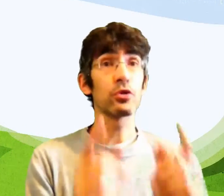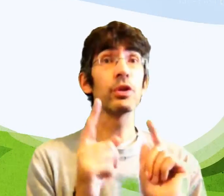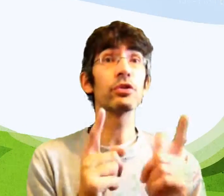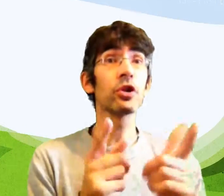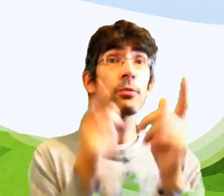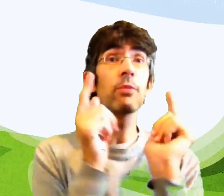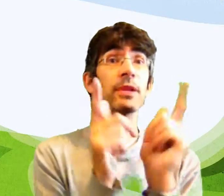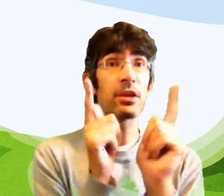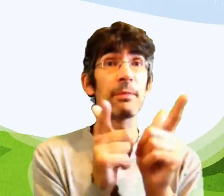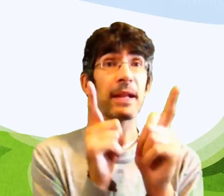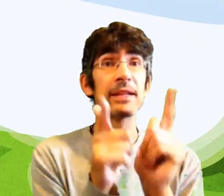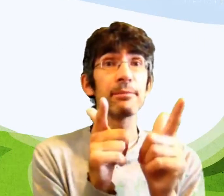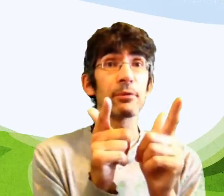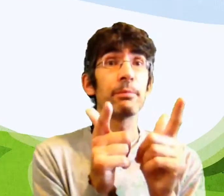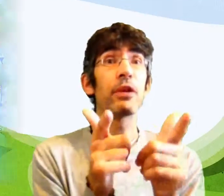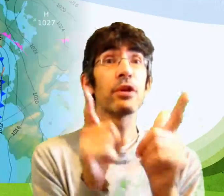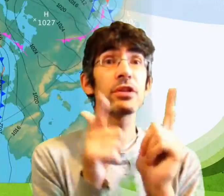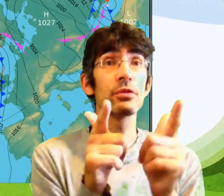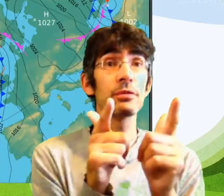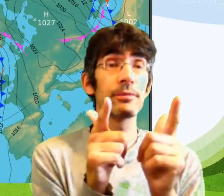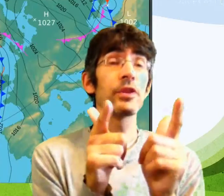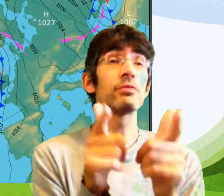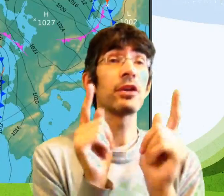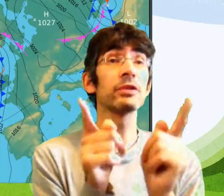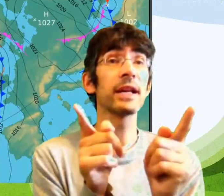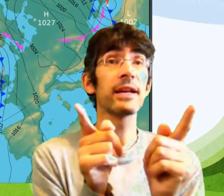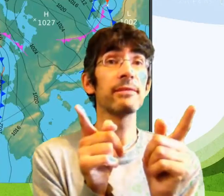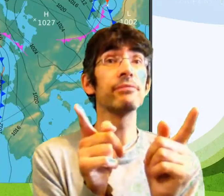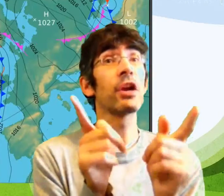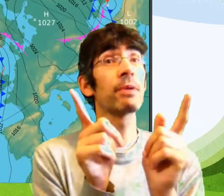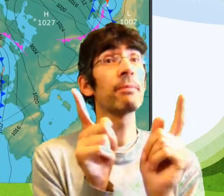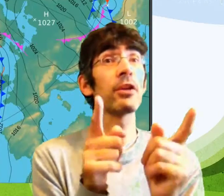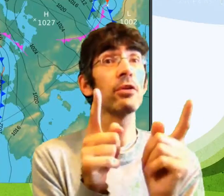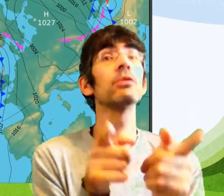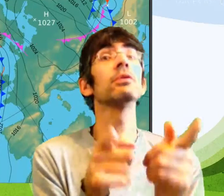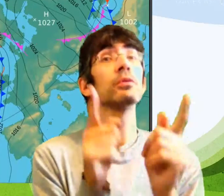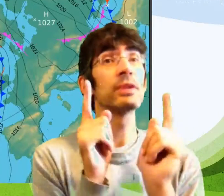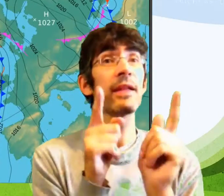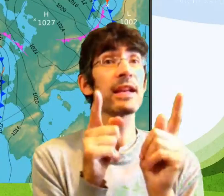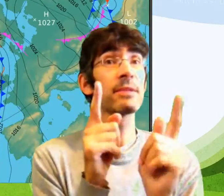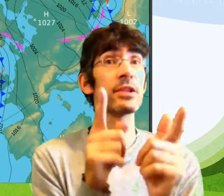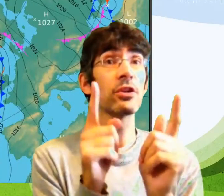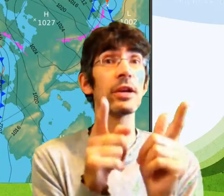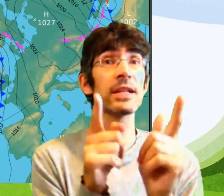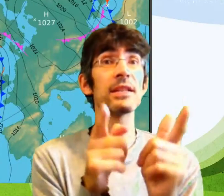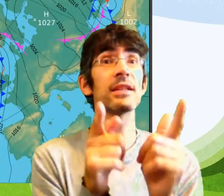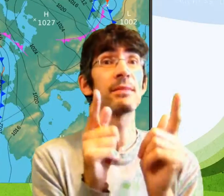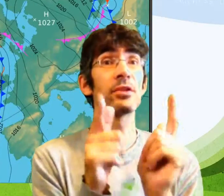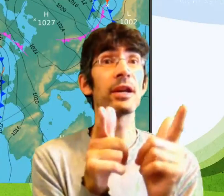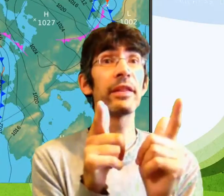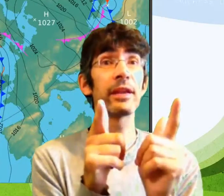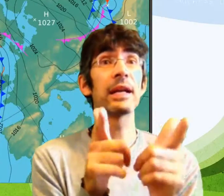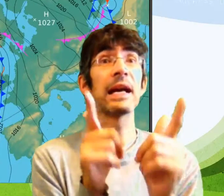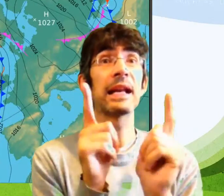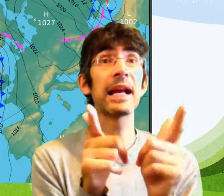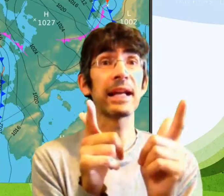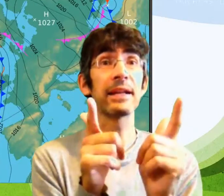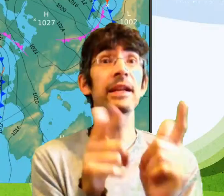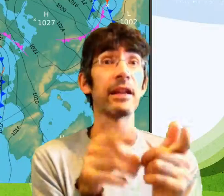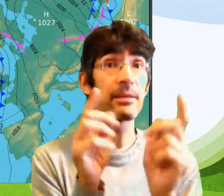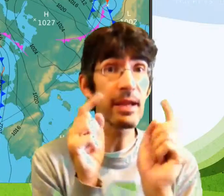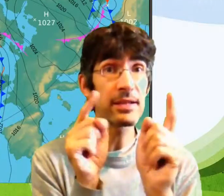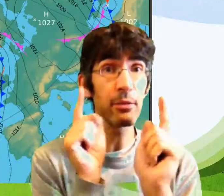os cuento yo cómo comentar un mapa del tiempo pero esto os voy a contar ya Lo preparó una de las meteólogas de meteo Galicia